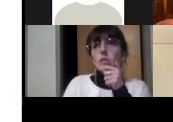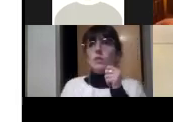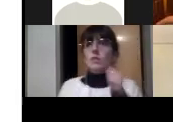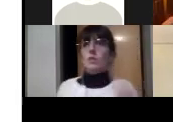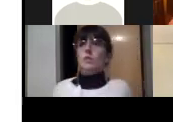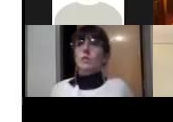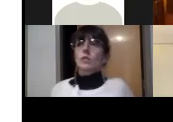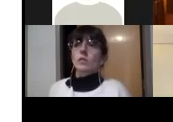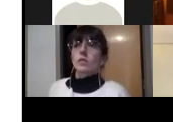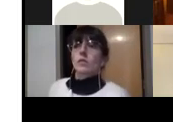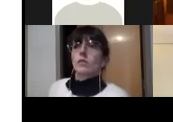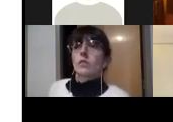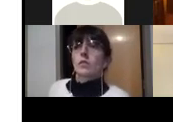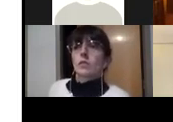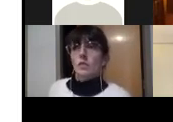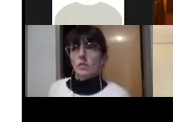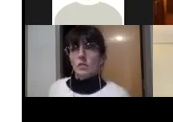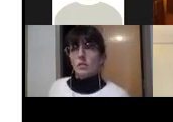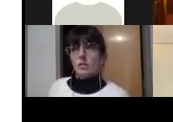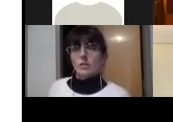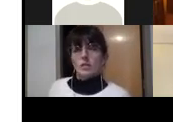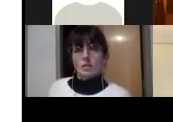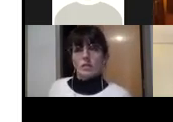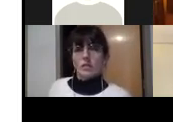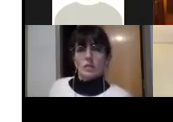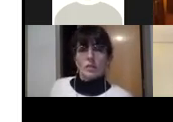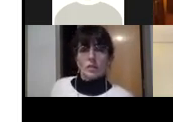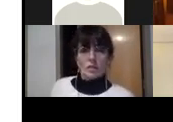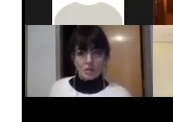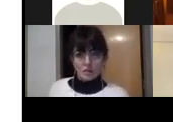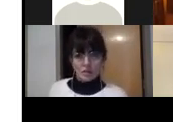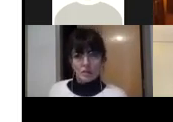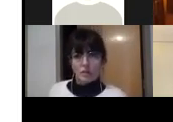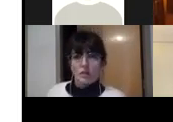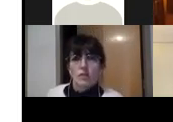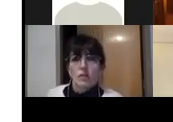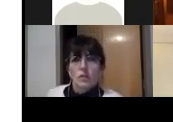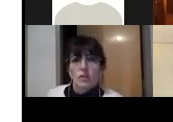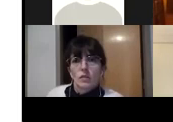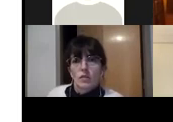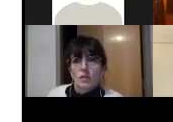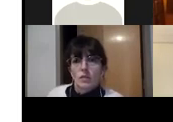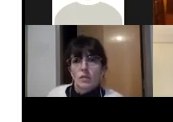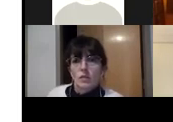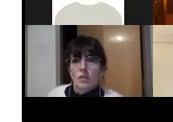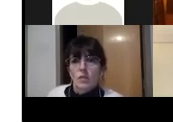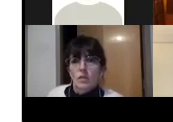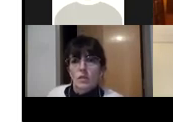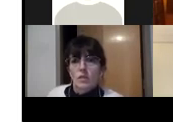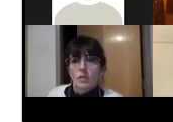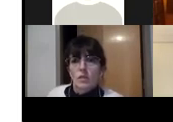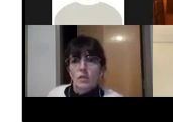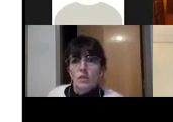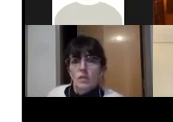marco metodológico que logre realzar o dar cuenta de las